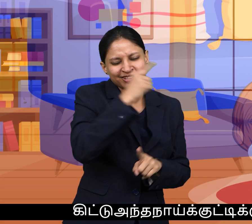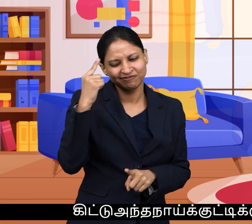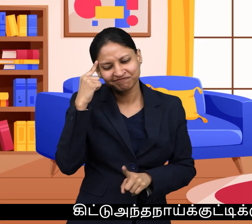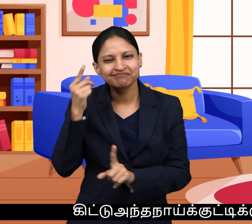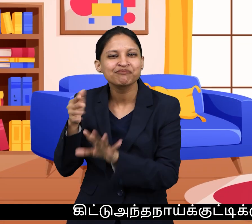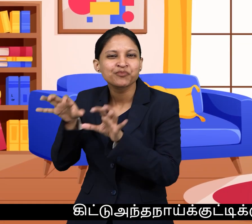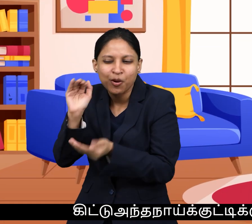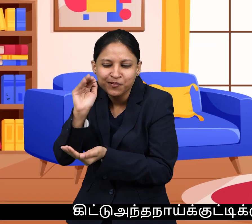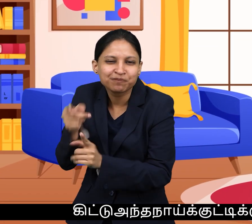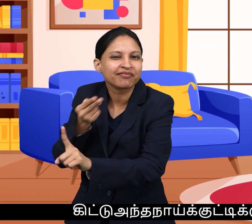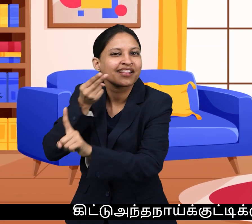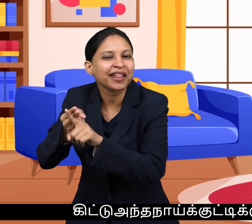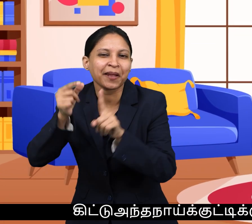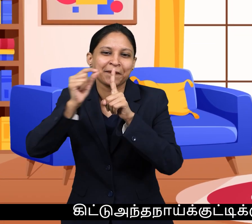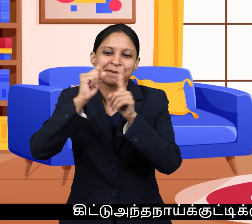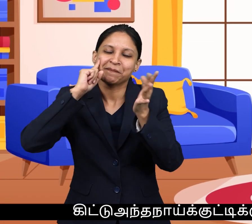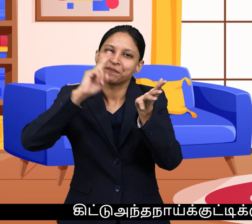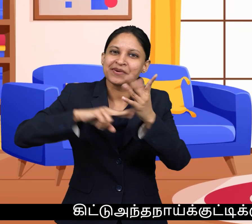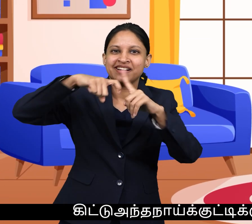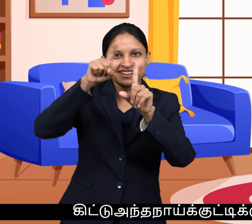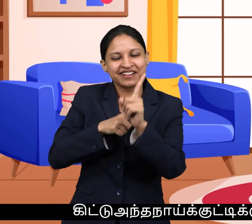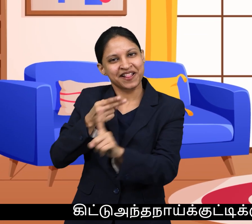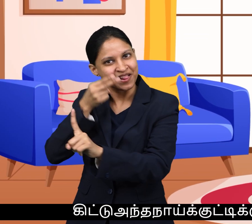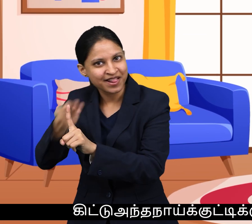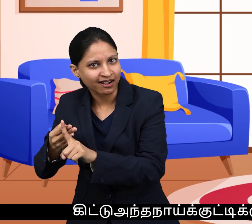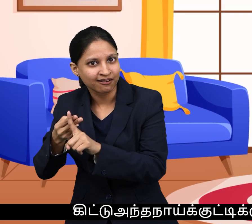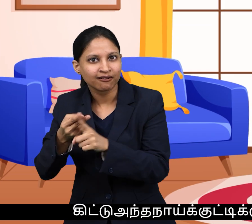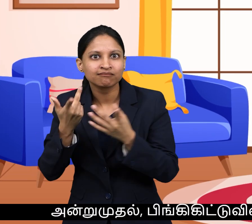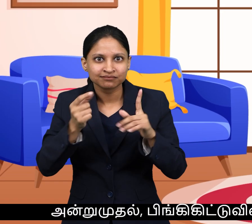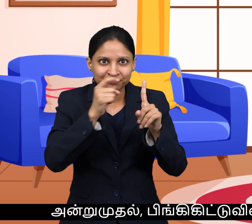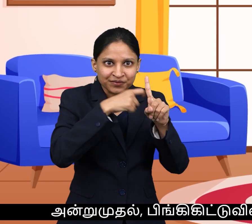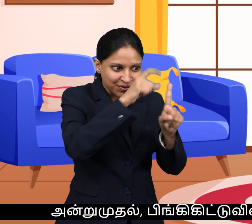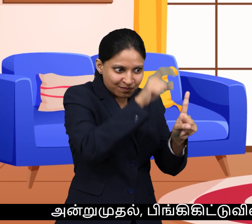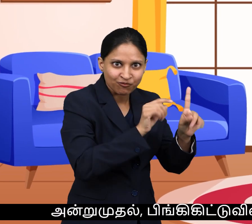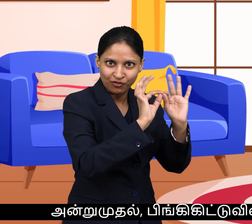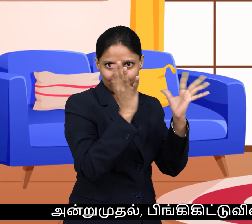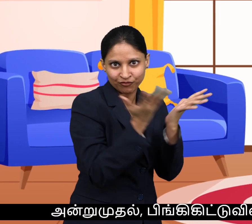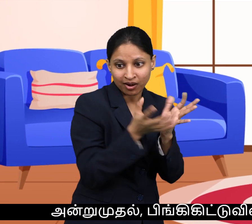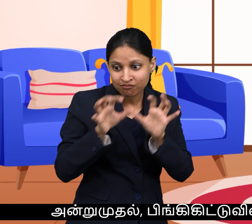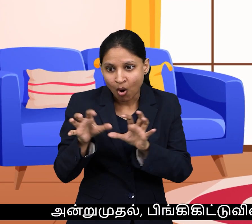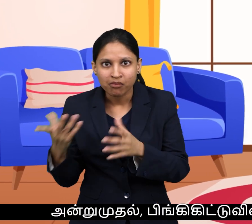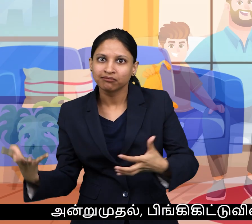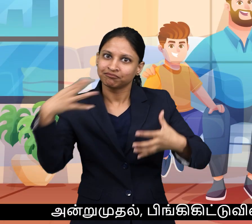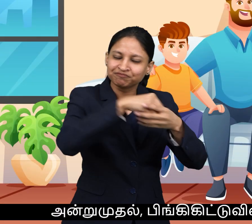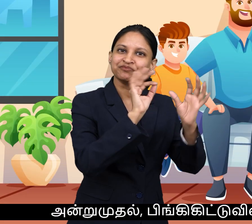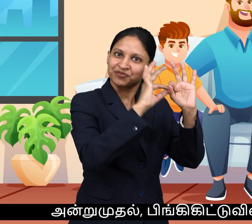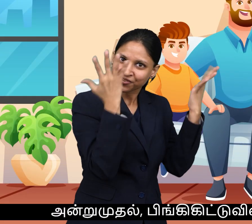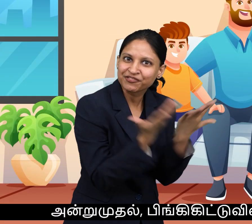கிட்டு அந்த நாய்க்குட்டிக்கு பிங்கி என்று பெயரிட்டான். அன்று முதல் பிங்கி கிட்டுவின் குடும்பத்தில்